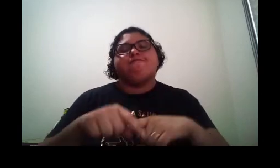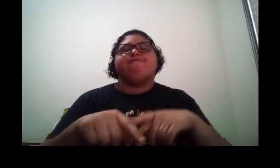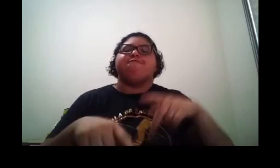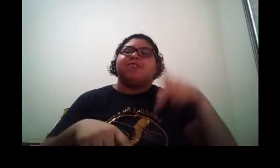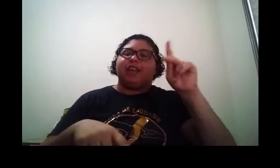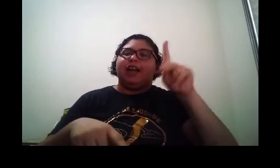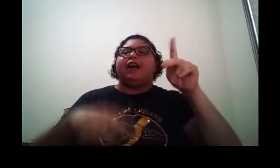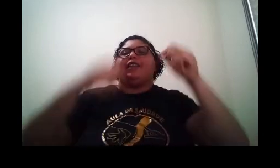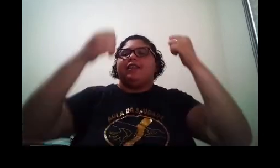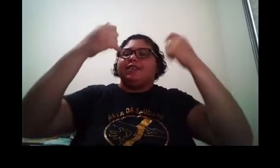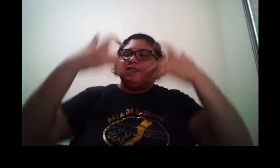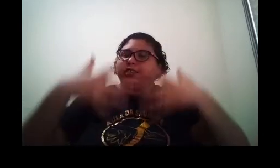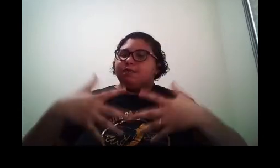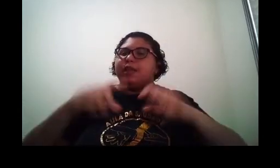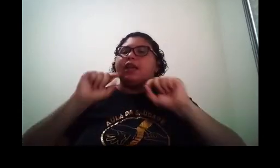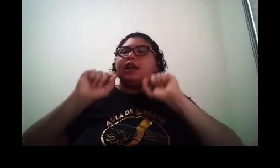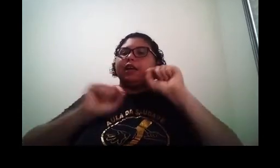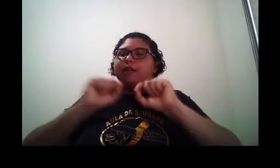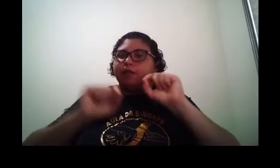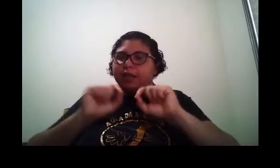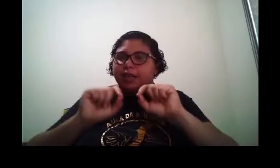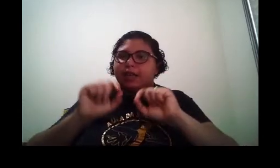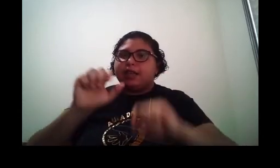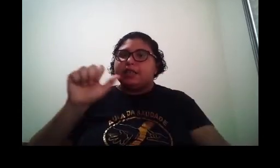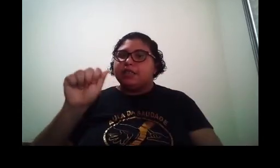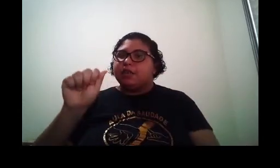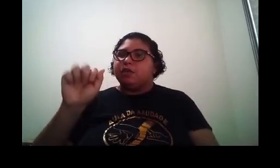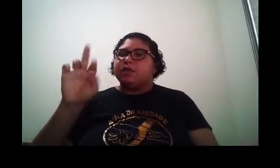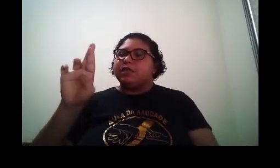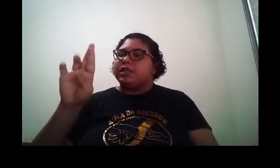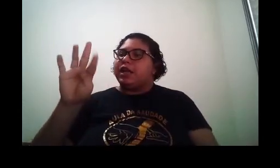Karen, né, sobre os artefatos